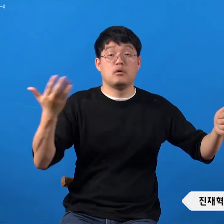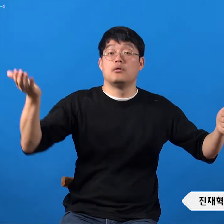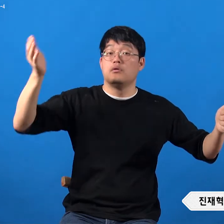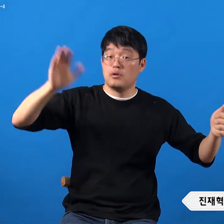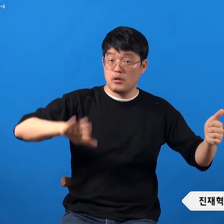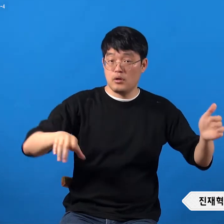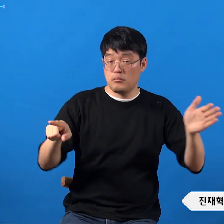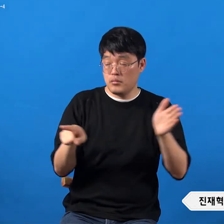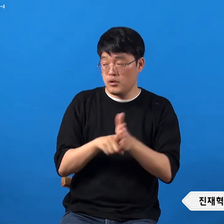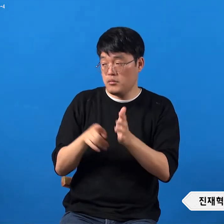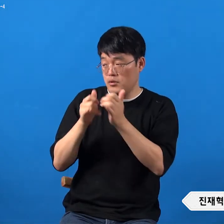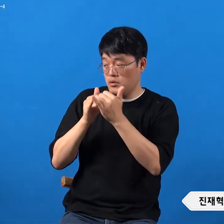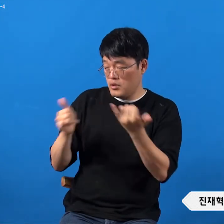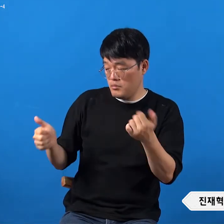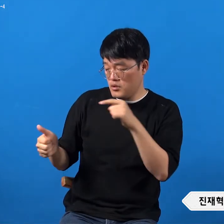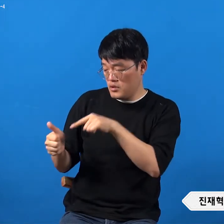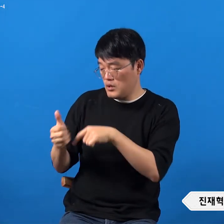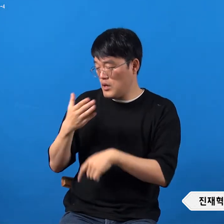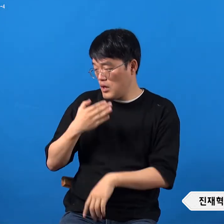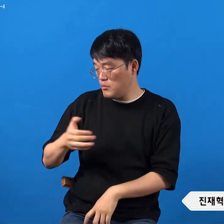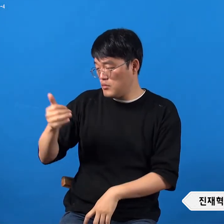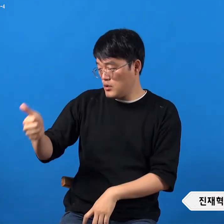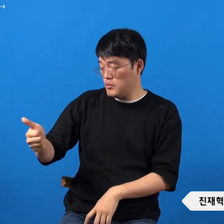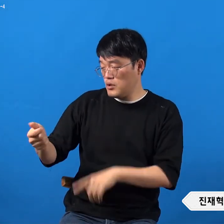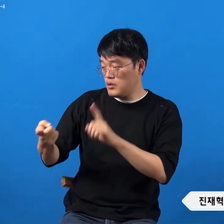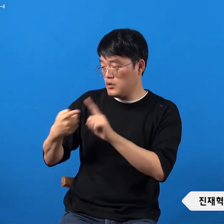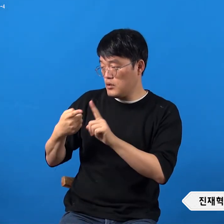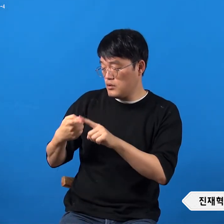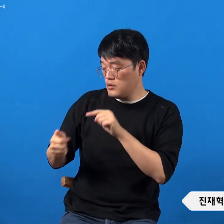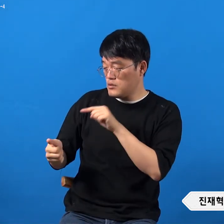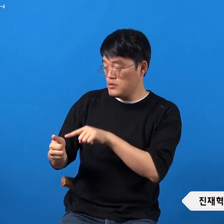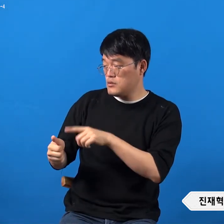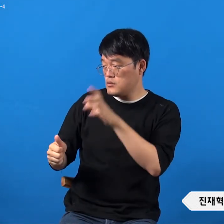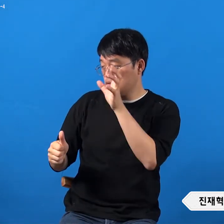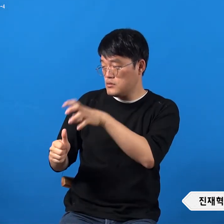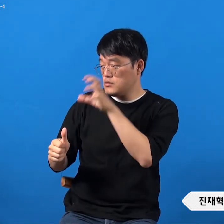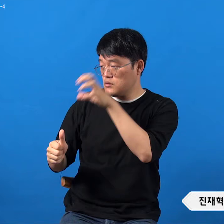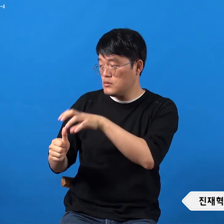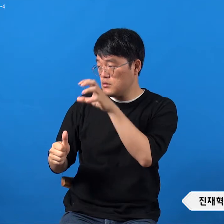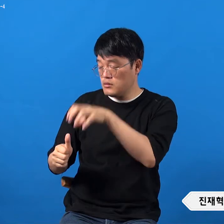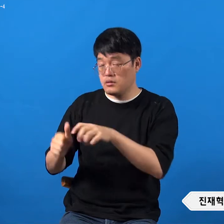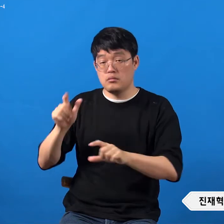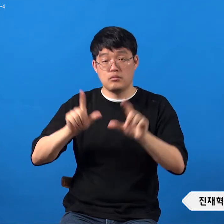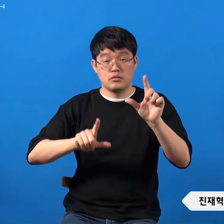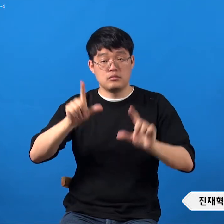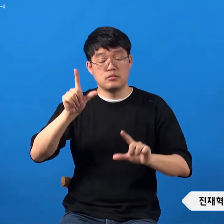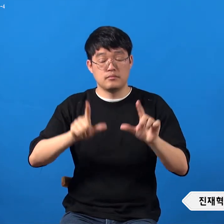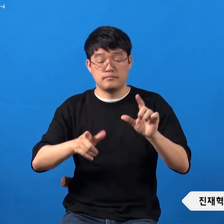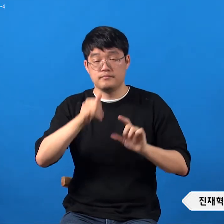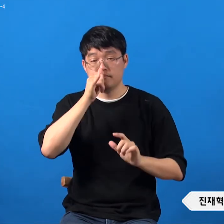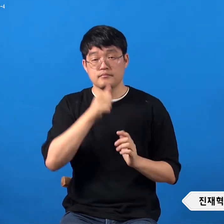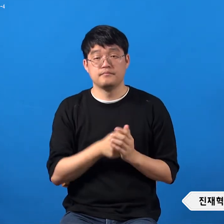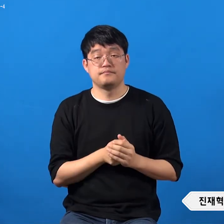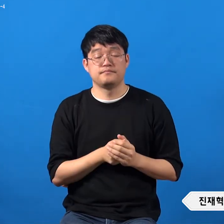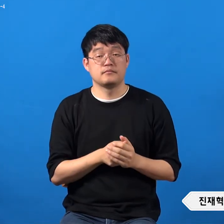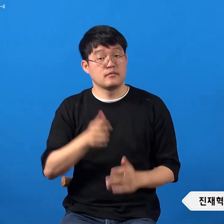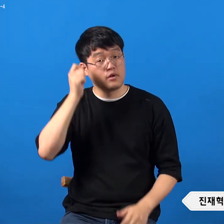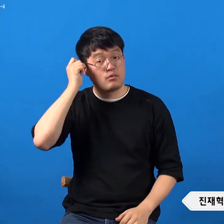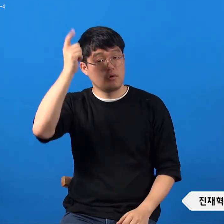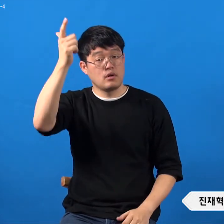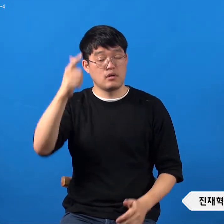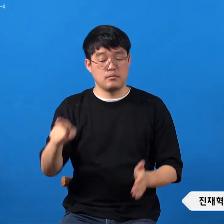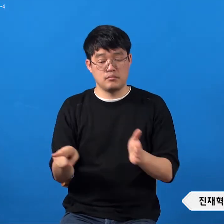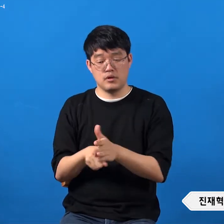그런데 믿음의 사람이라는 아브라함을 향해서 그렇게 이야기하고 있는 장면을 보십시오. 위대한